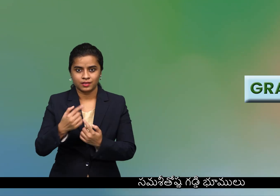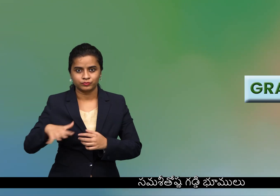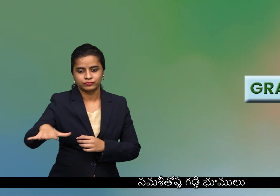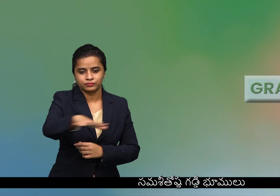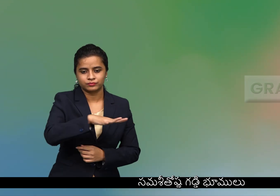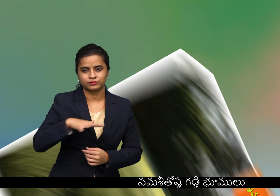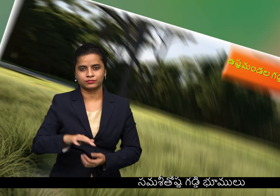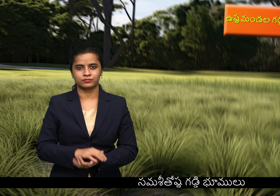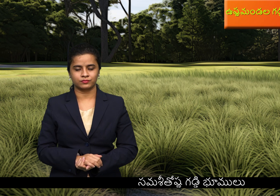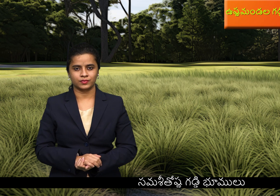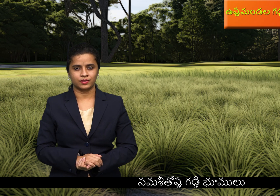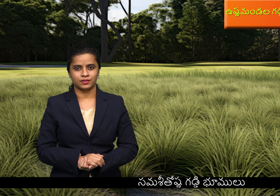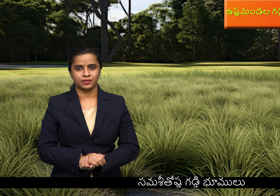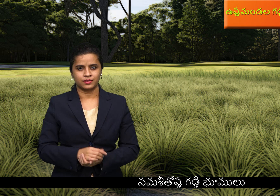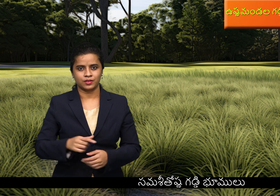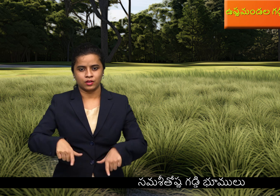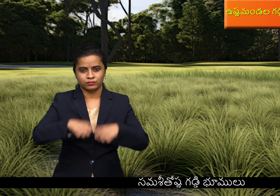సమశీతోష్ణ గడ్డి భూములు.